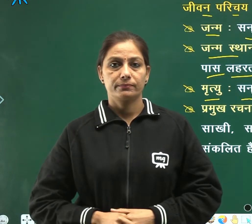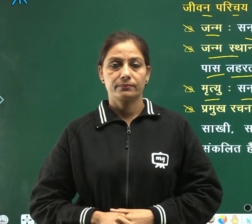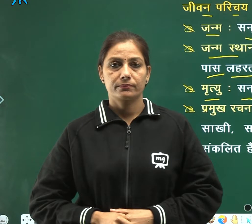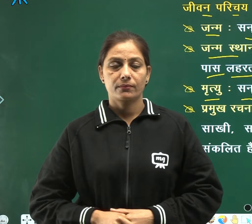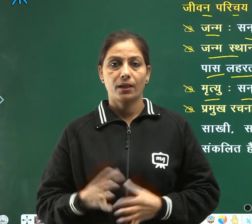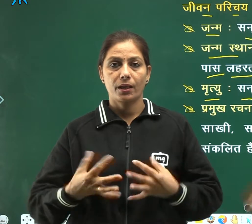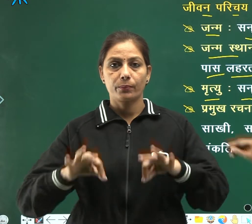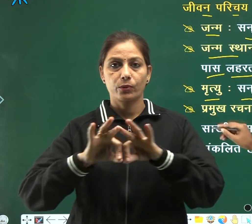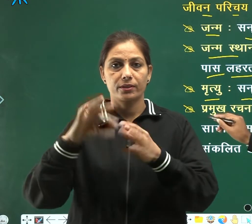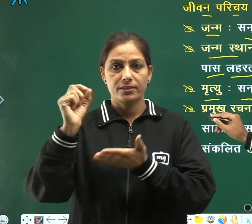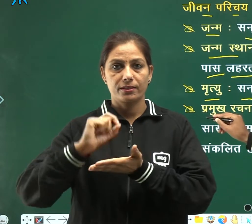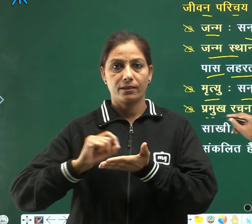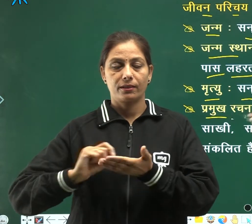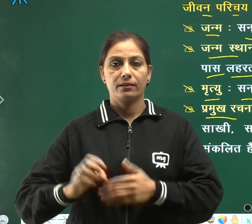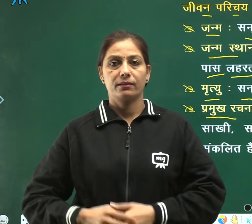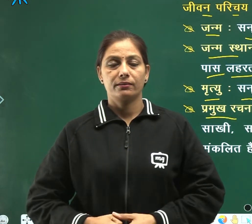प्रमुख रचना